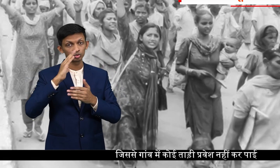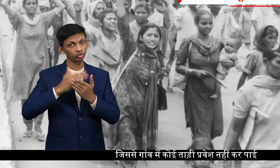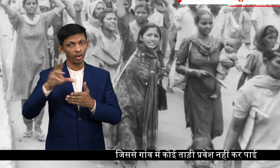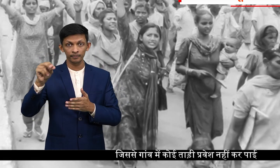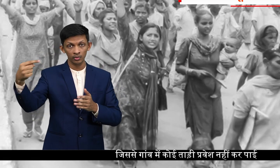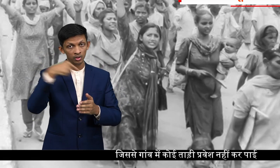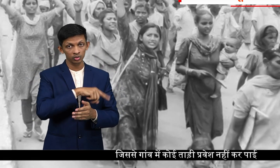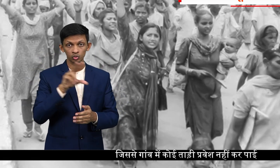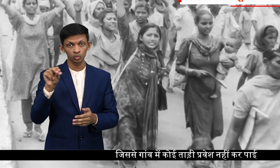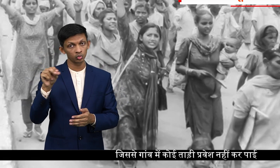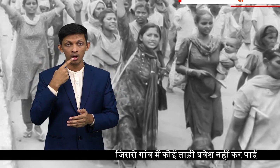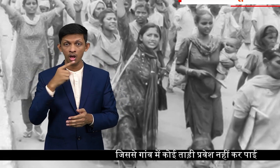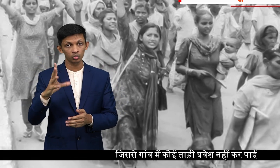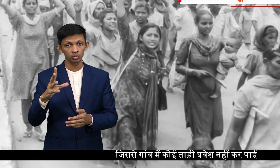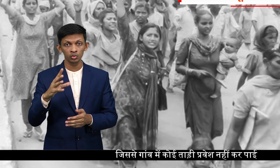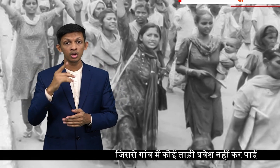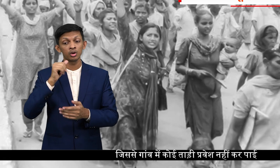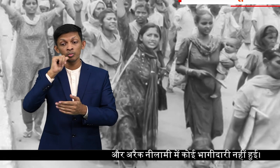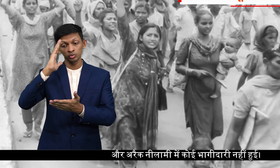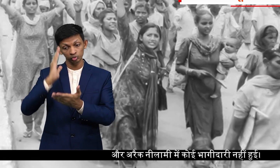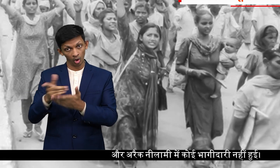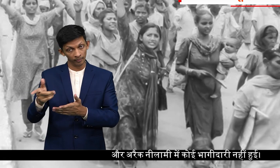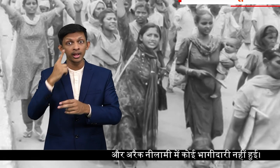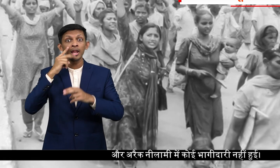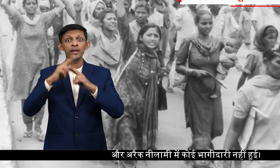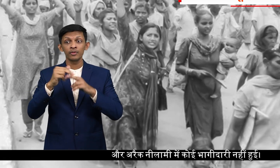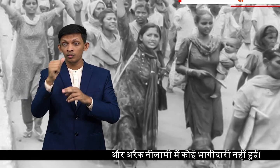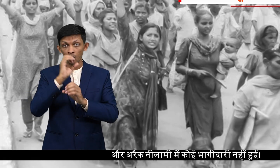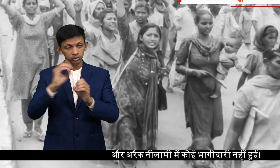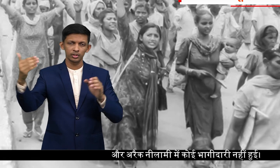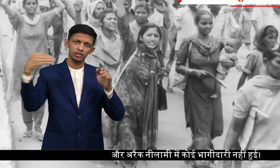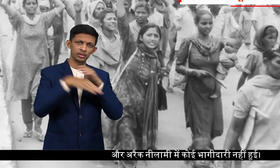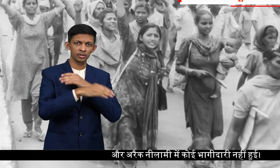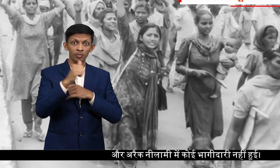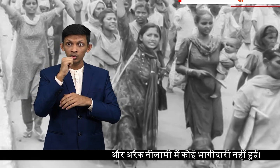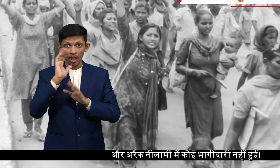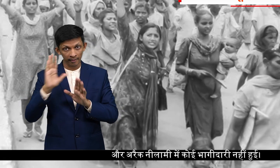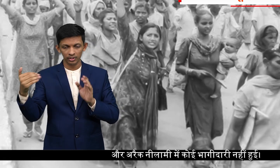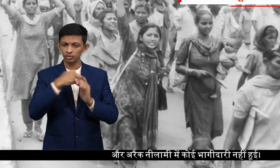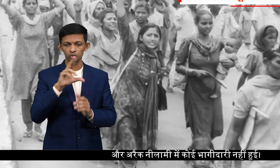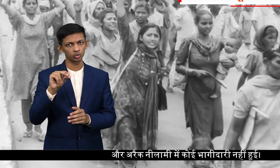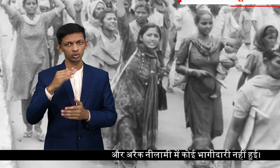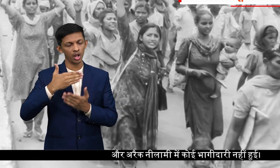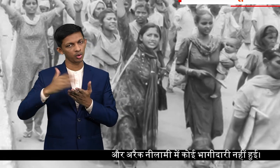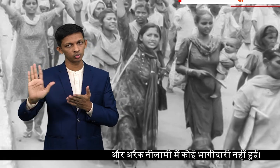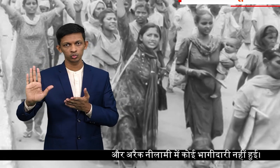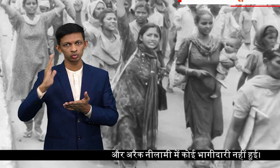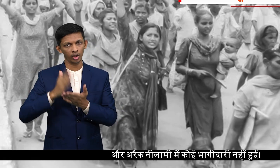में कोई ताड़ी प्रवेश नहीं कर पाई और अरेक नीलामी में कोई भागीदारी नहीं